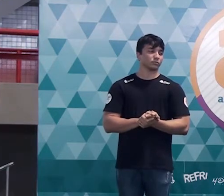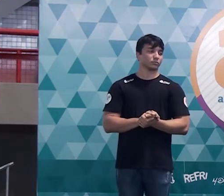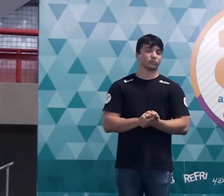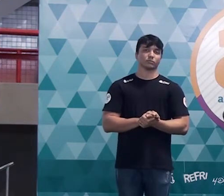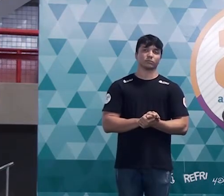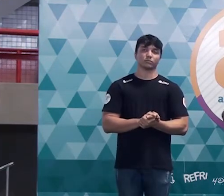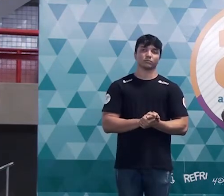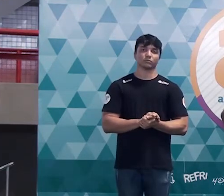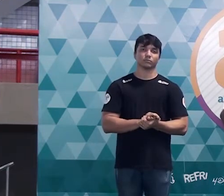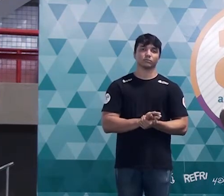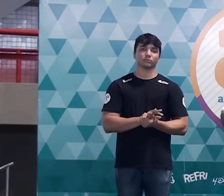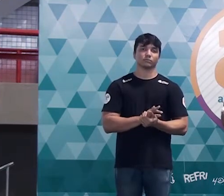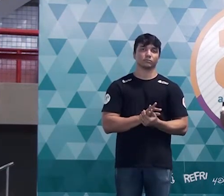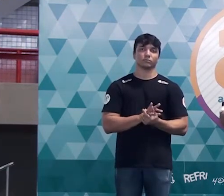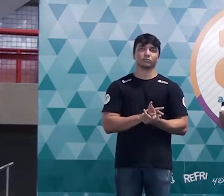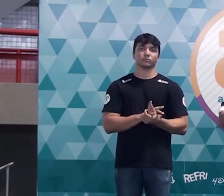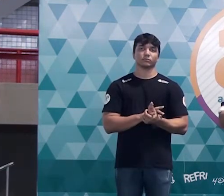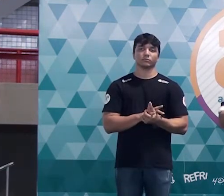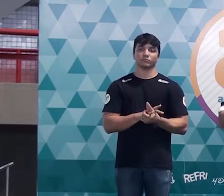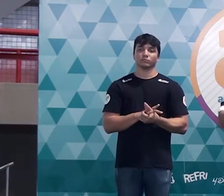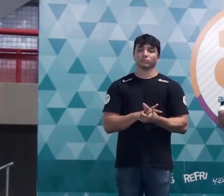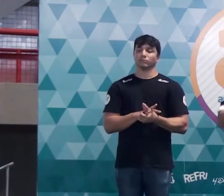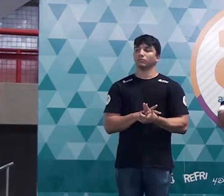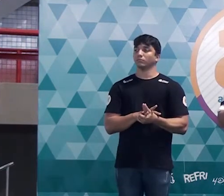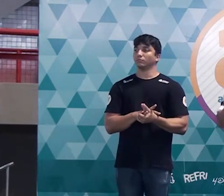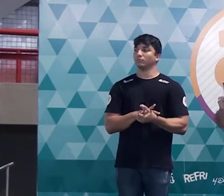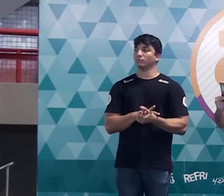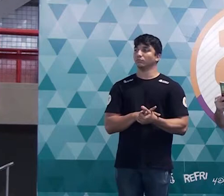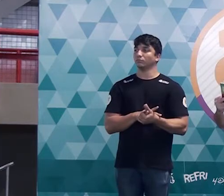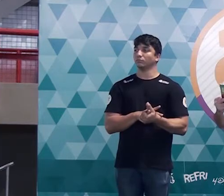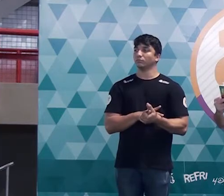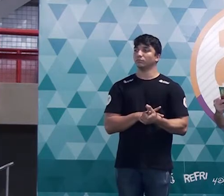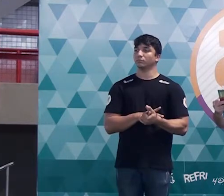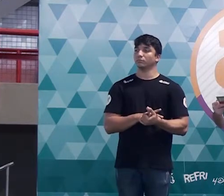Vocês vão encontrar antes de mim, quer ver?